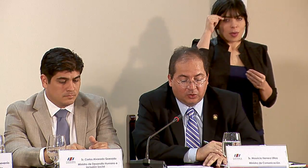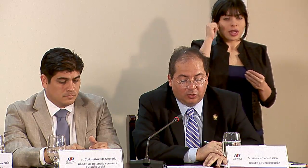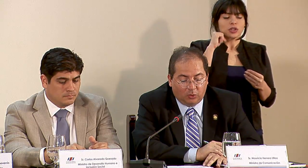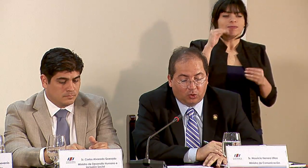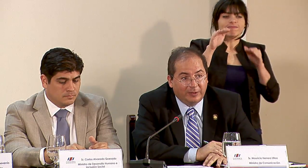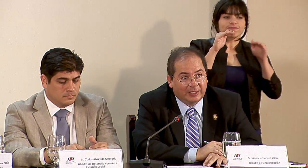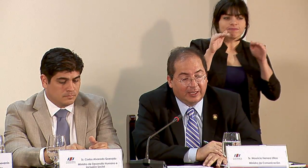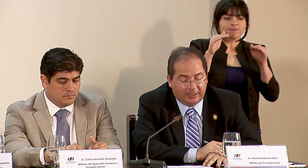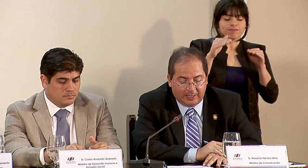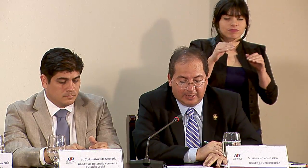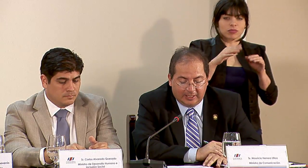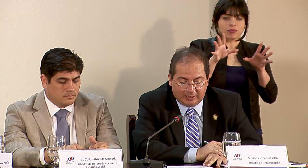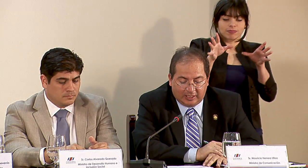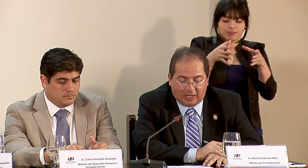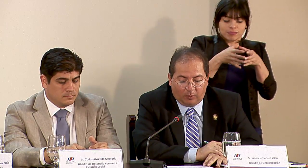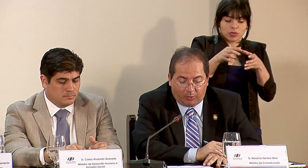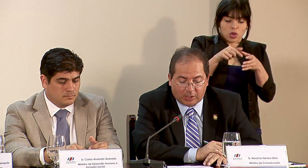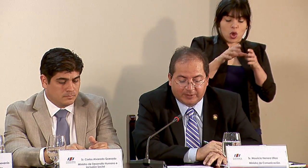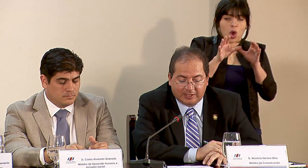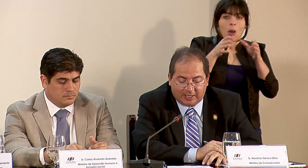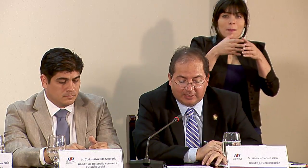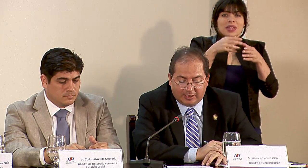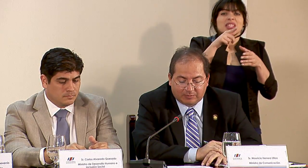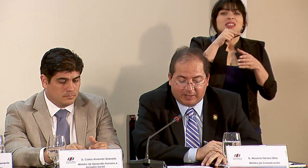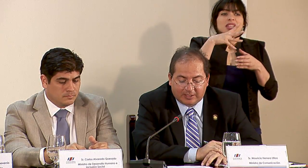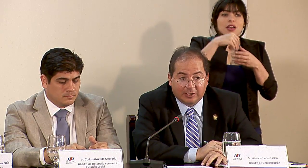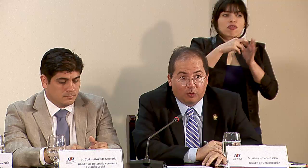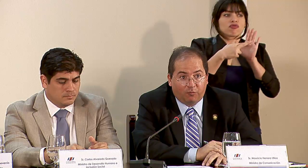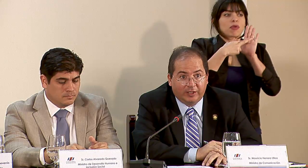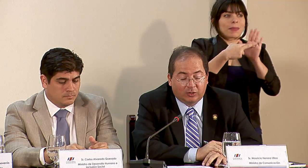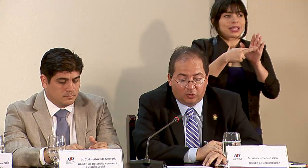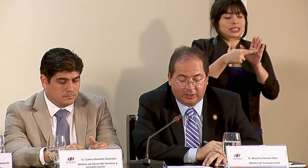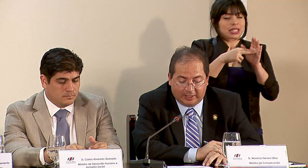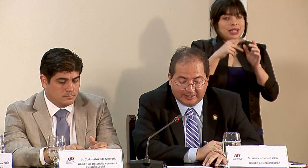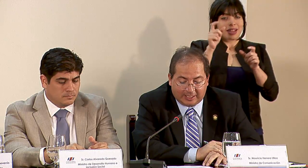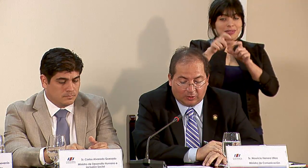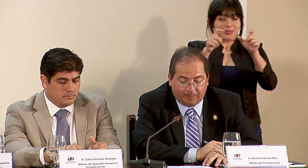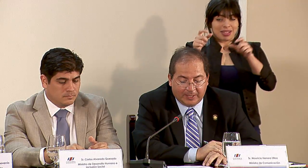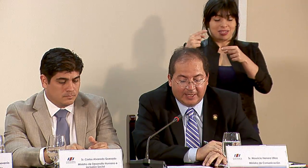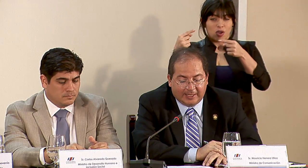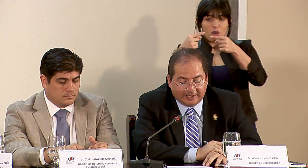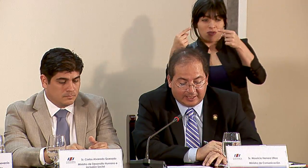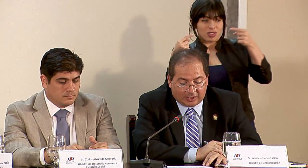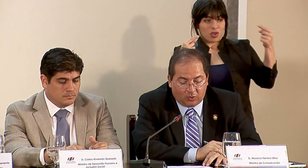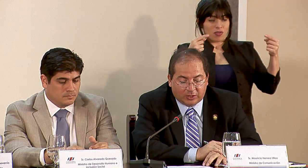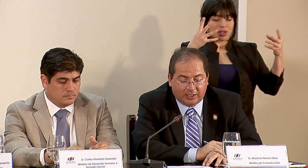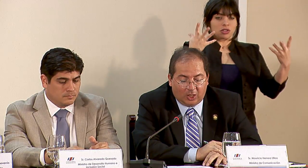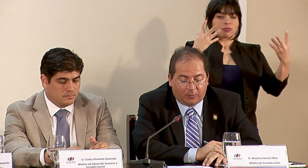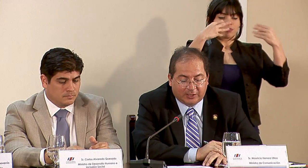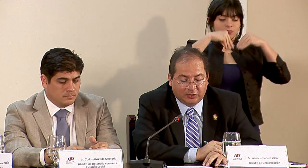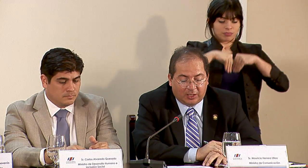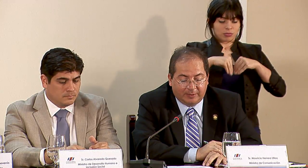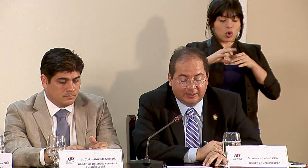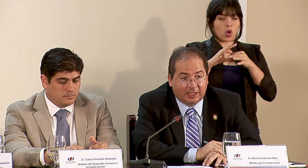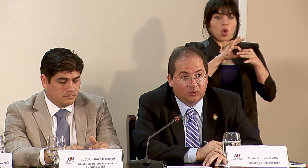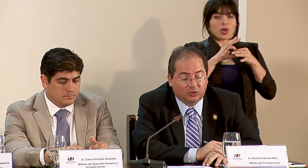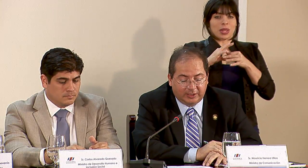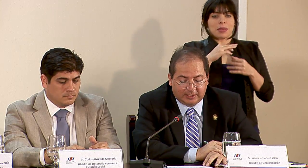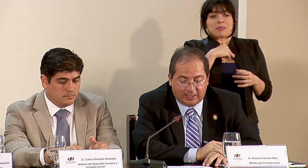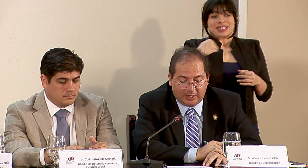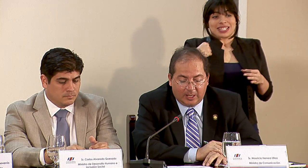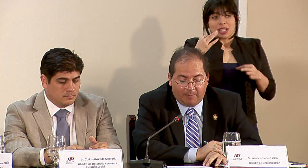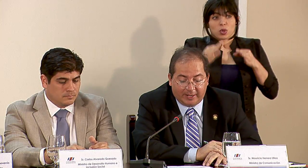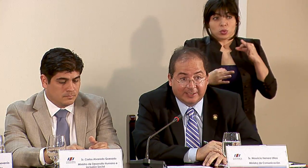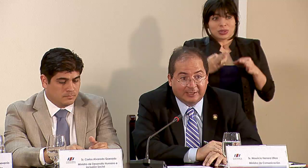conformación de un comité integrado por representantes de las partes en conflicto y del Estado, que será coordinado por la señora Ministra de